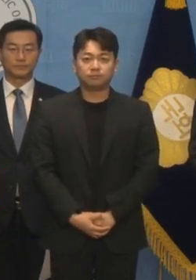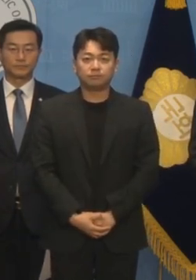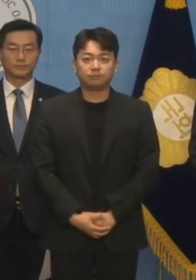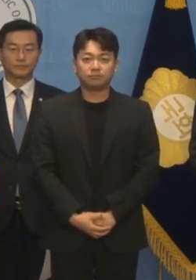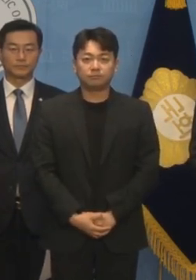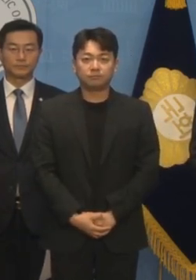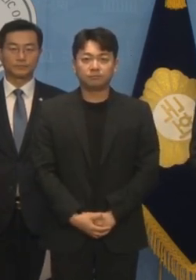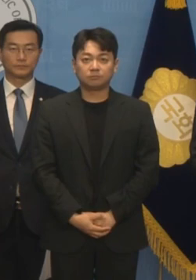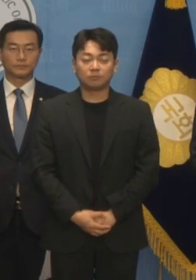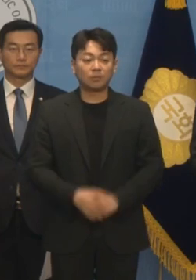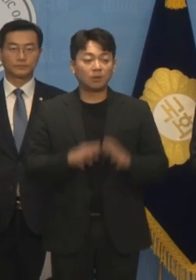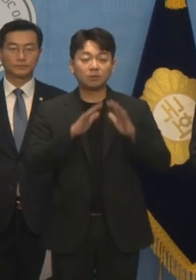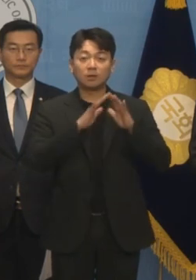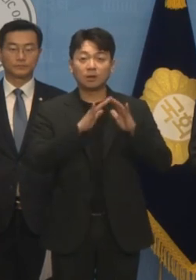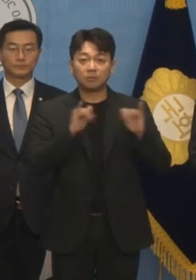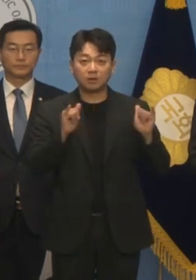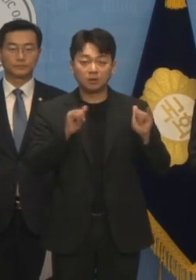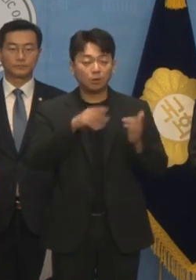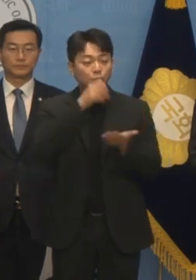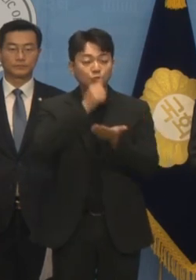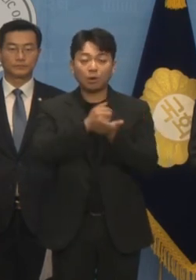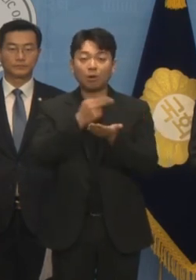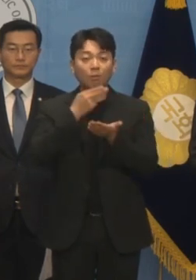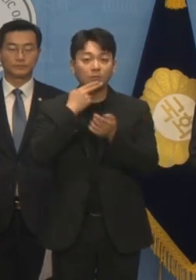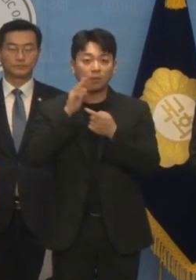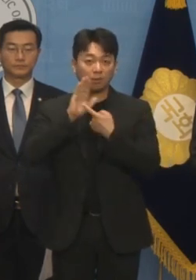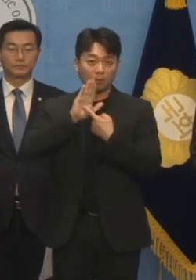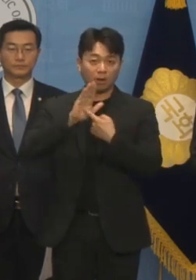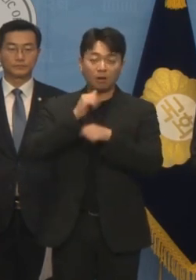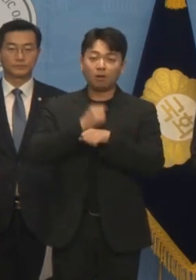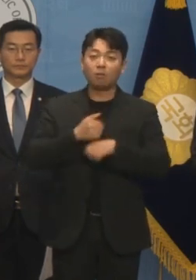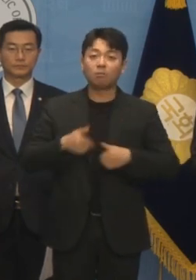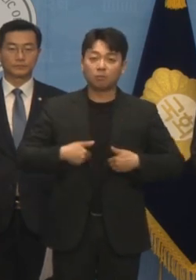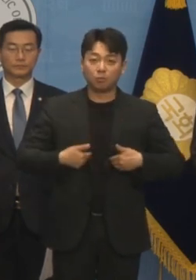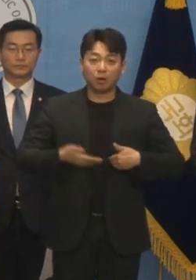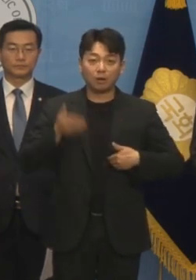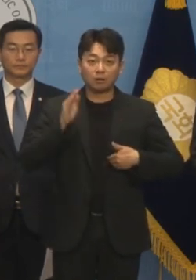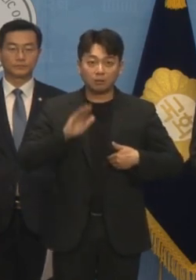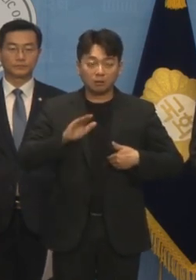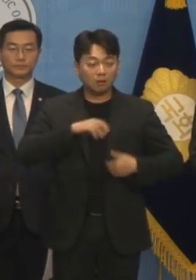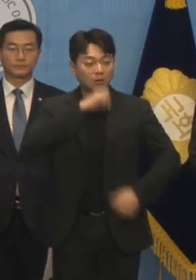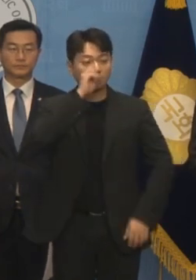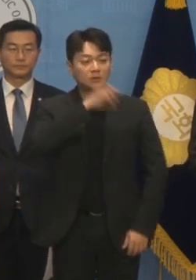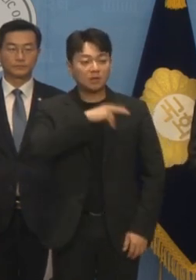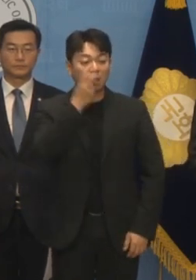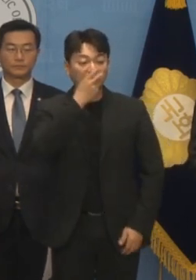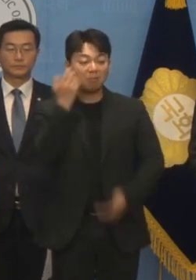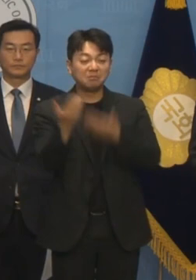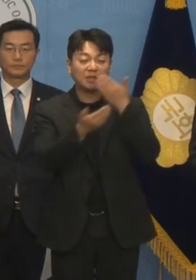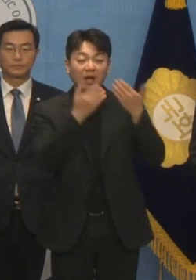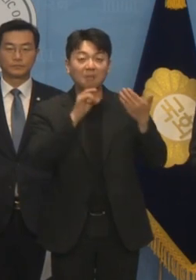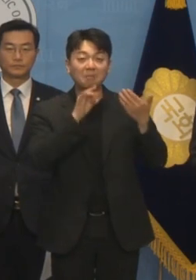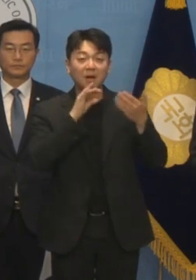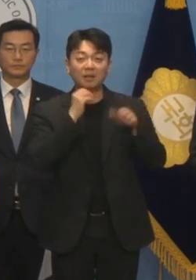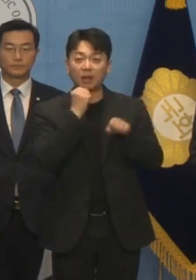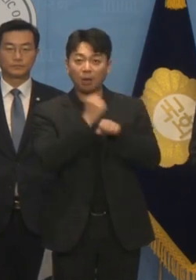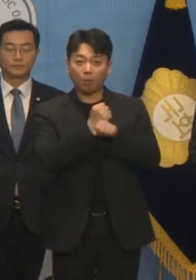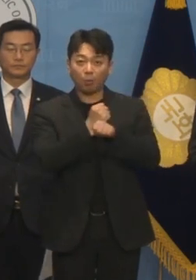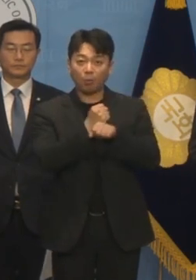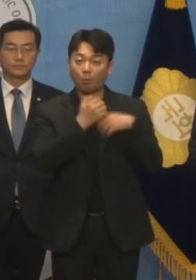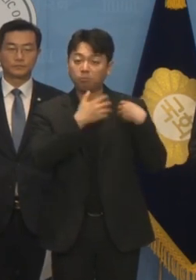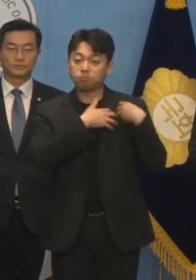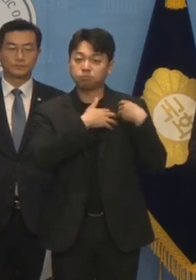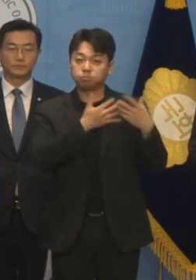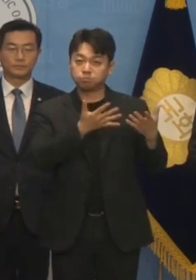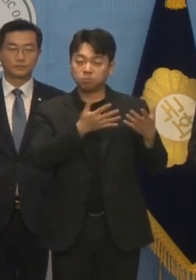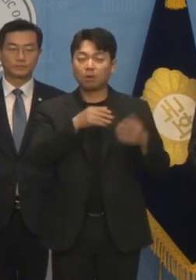없으면 가 없다는 사실을 공개해 줘야 하는데 이걸 해 주지 않아도 된다 책임이 없다라는 이유로 그냥 두고